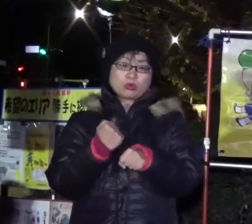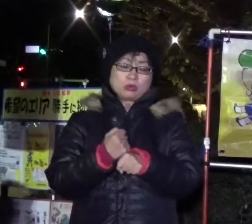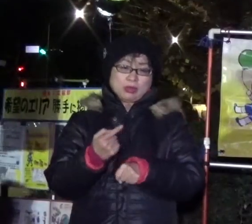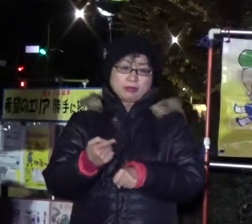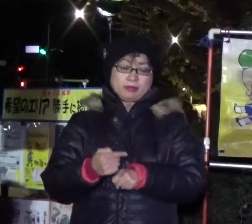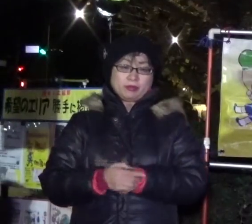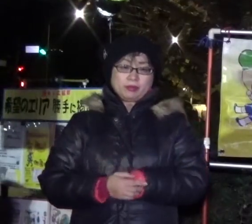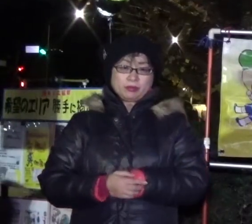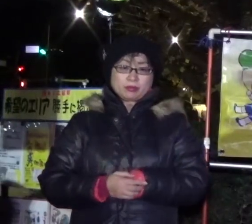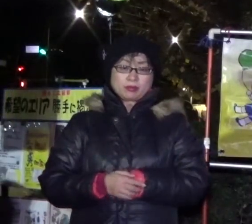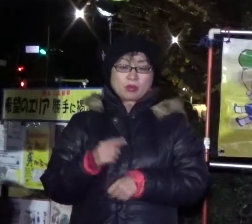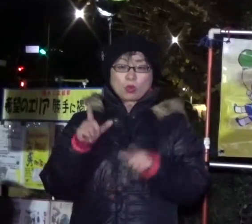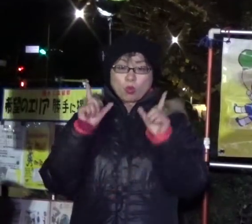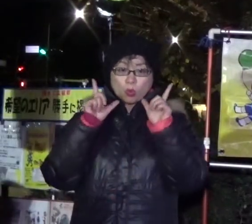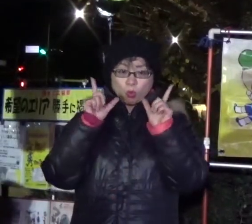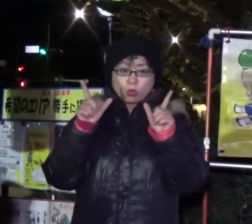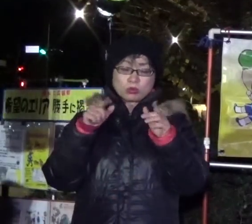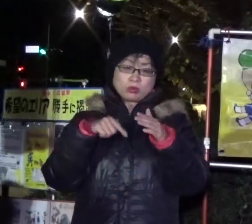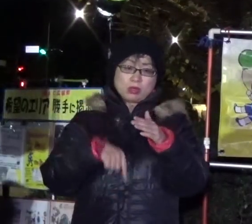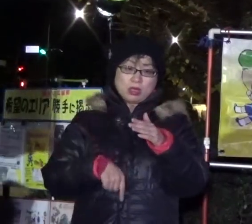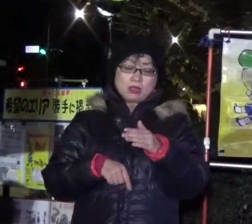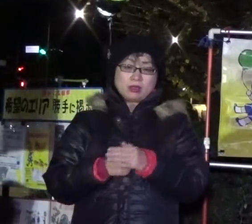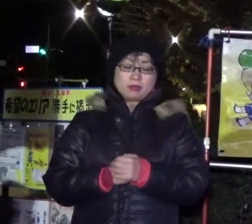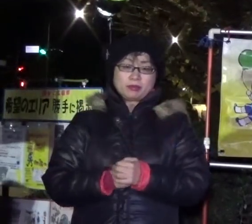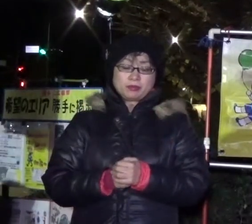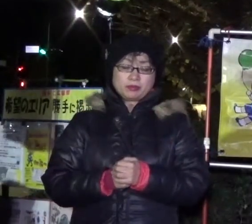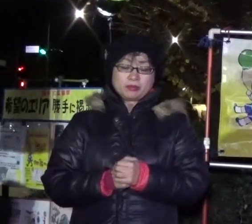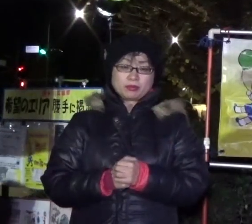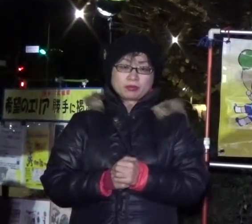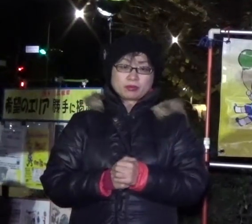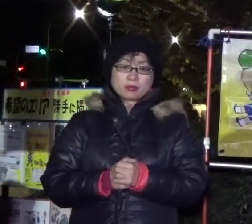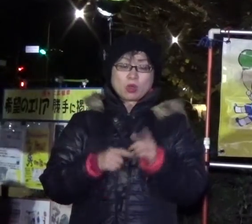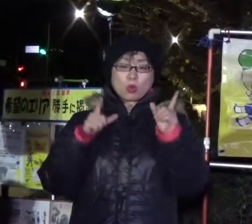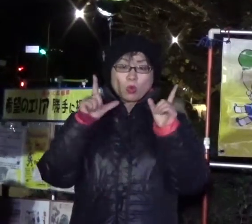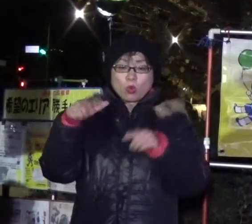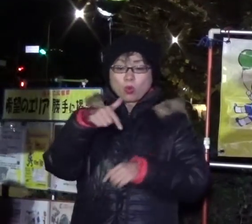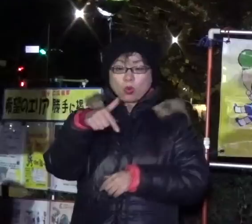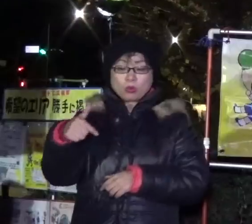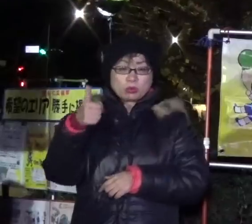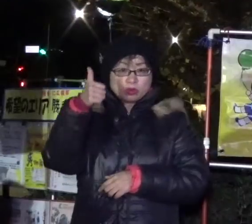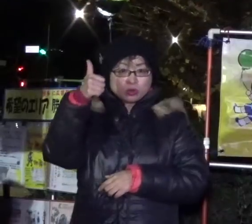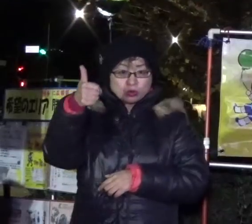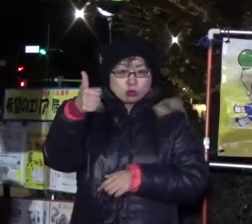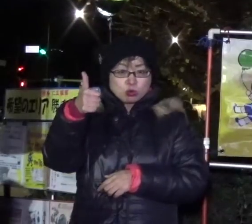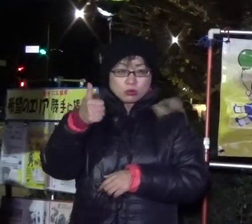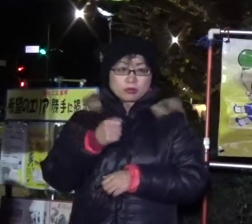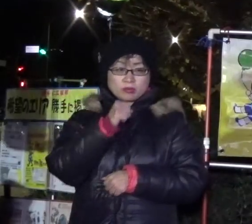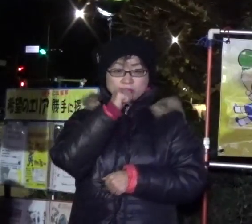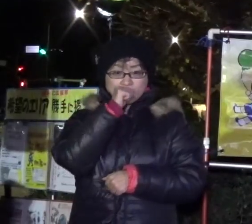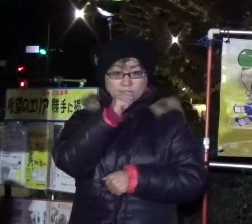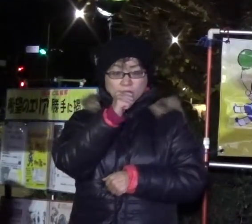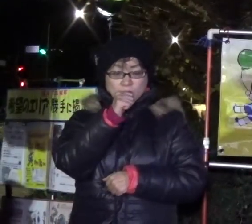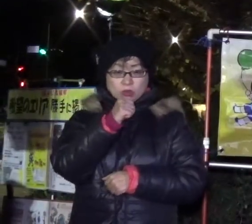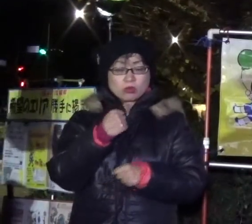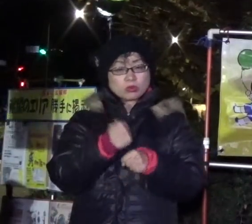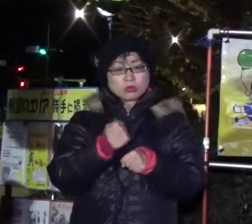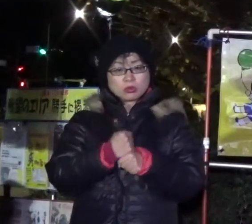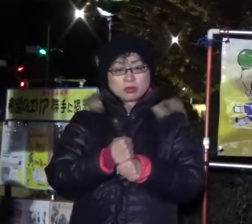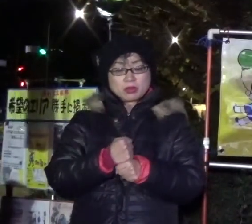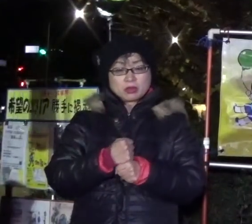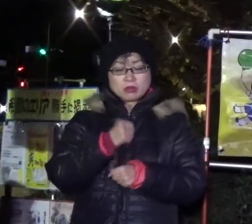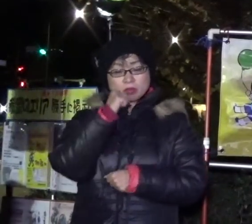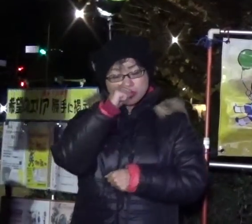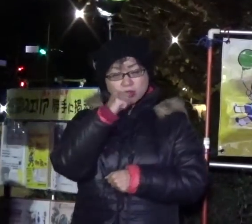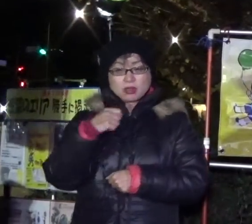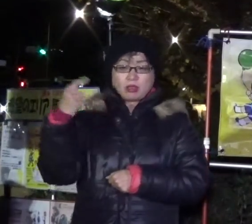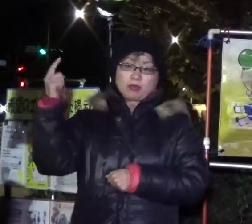その広告では、同社の、広報部長に、いい広告を作ってくれてるねと褒められたこともあり